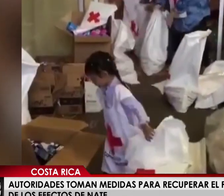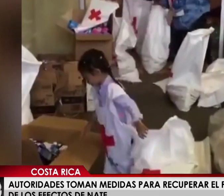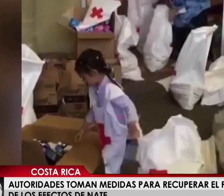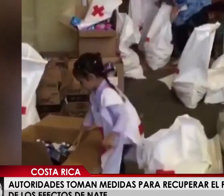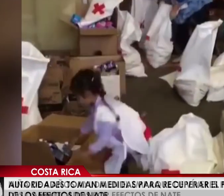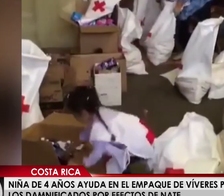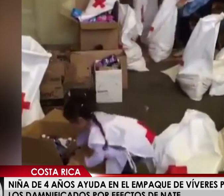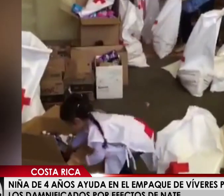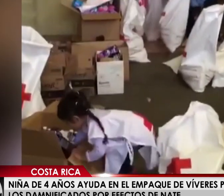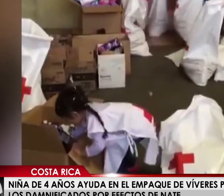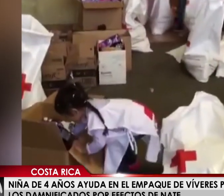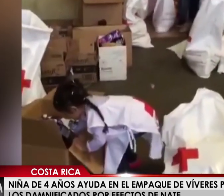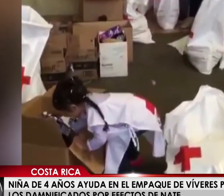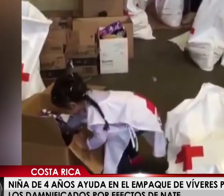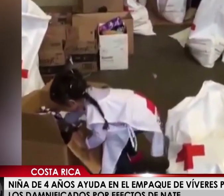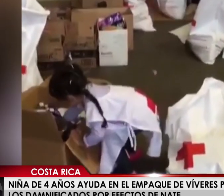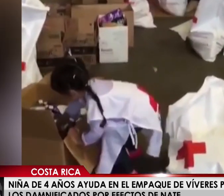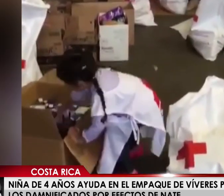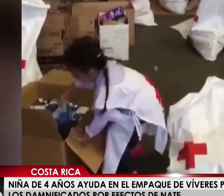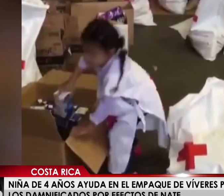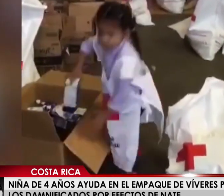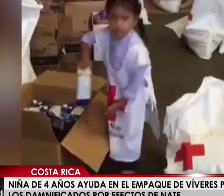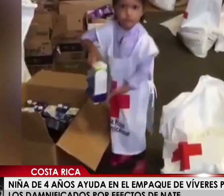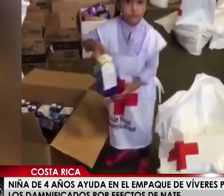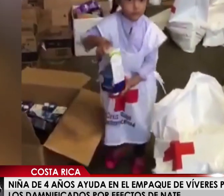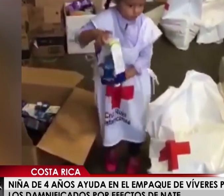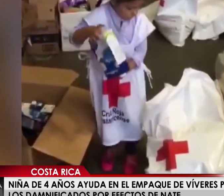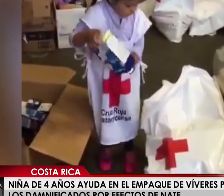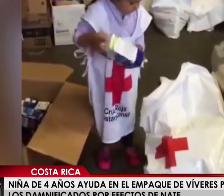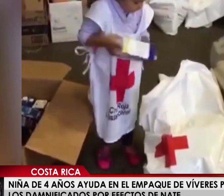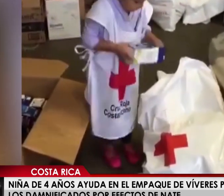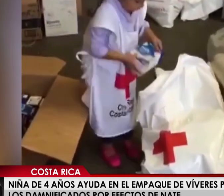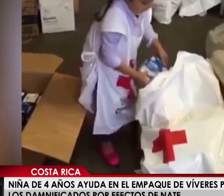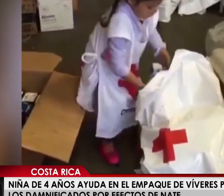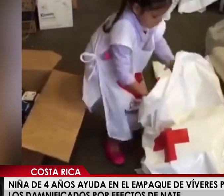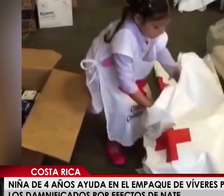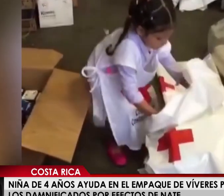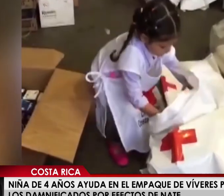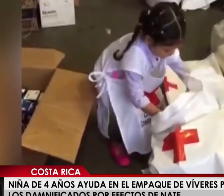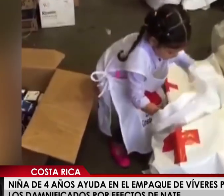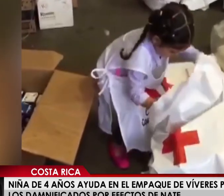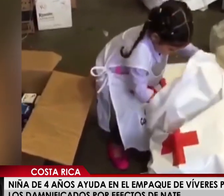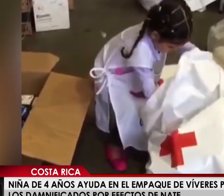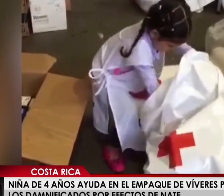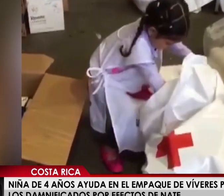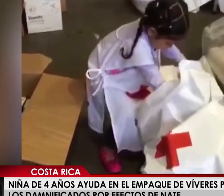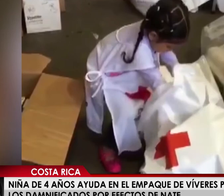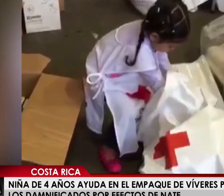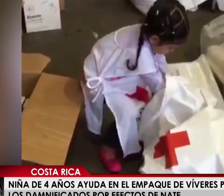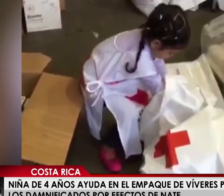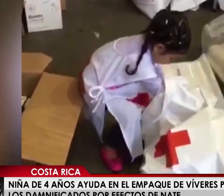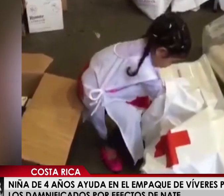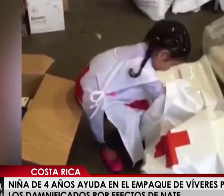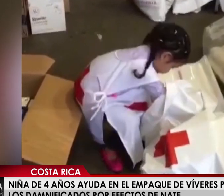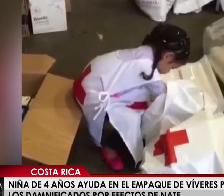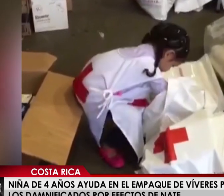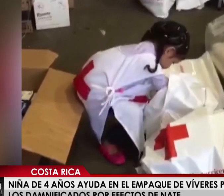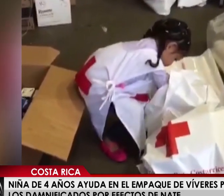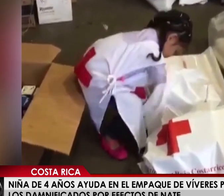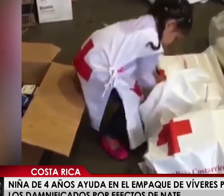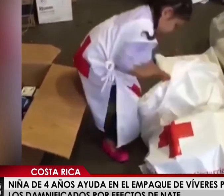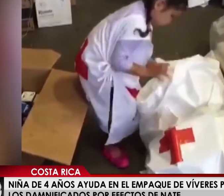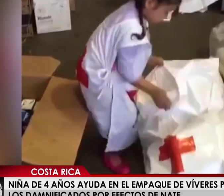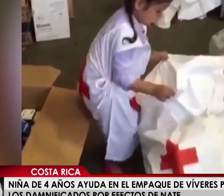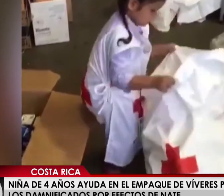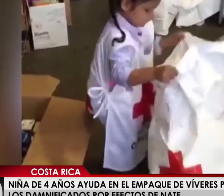las manos solidarias. Una de esas manos son las de Valeria González, una niña de tan solo 4 añitos que entiende muy bien el significado